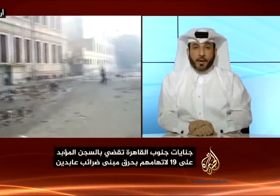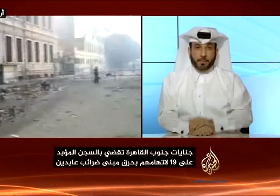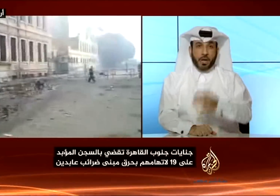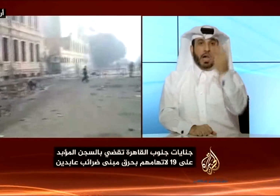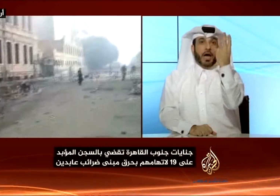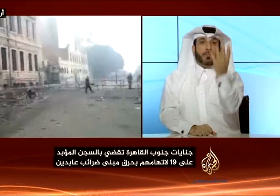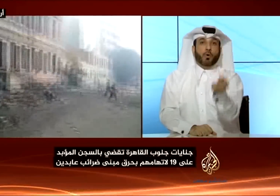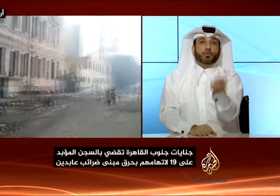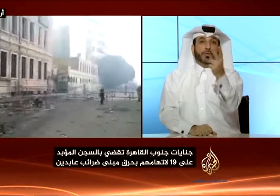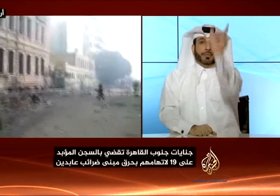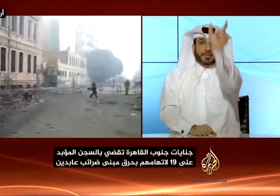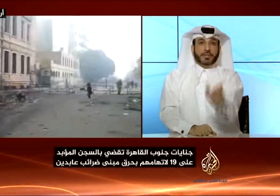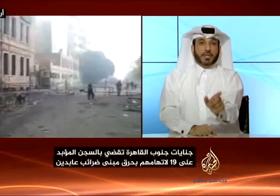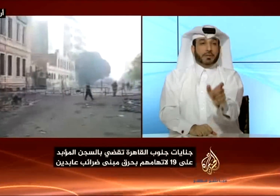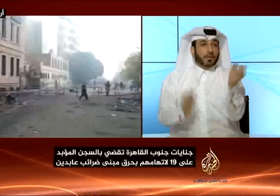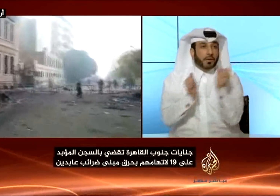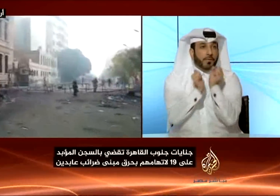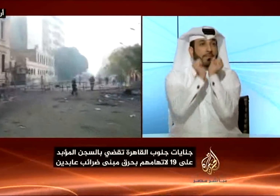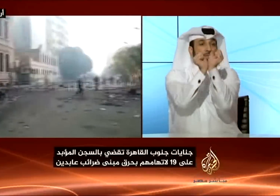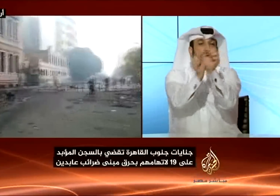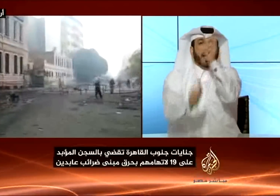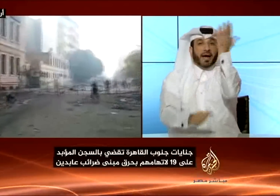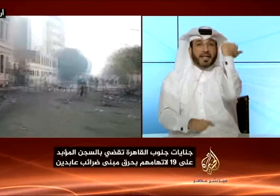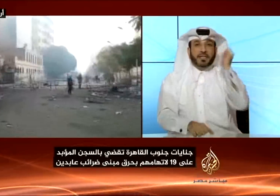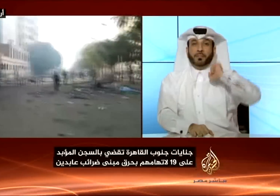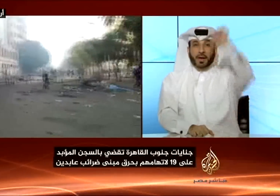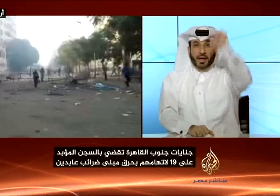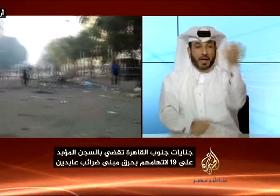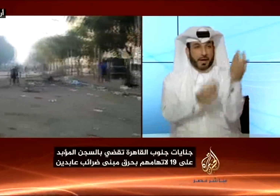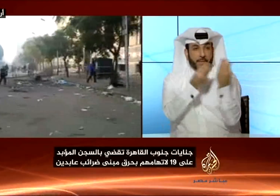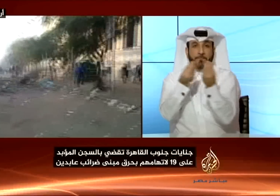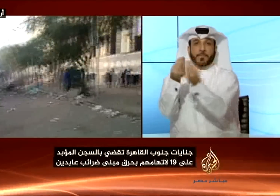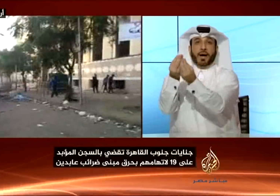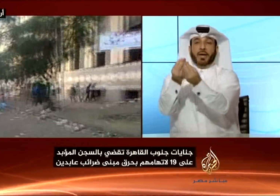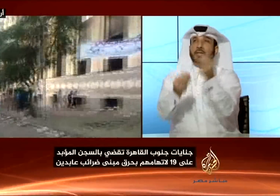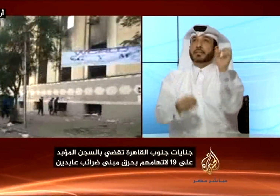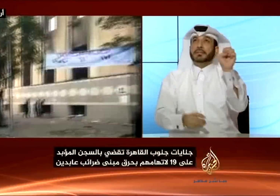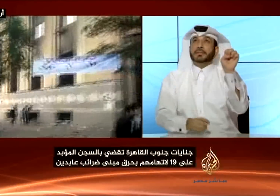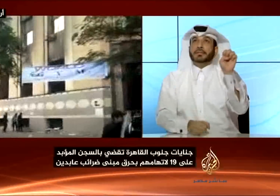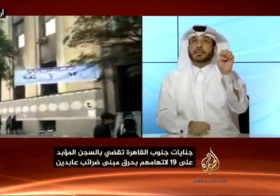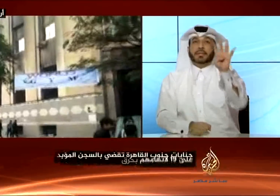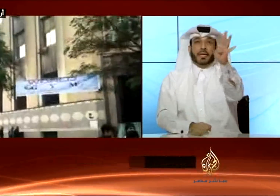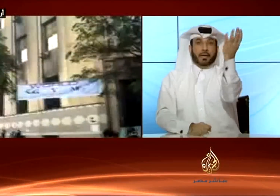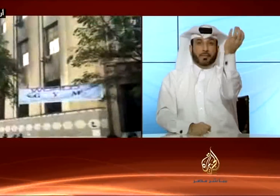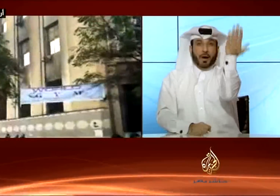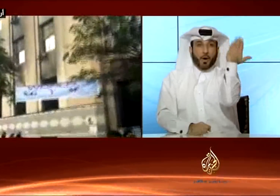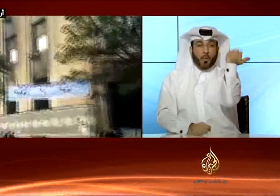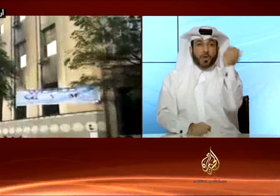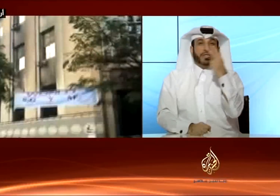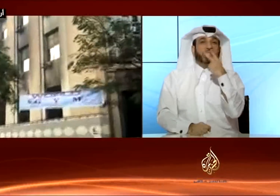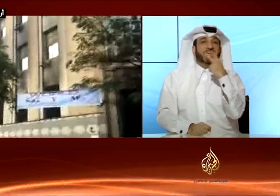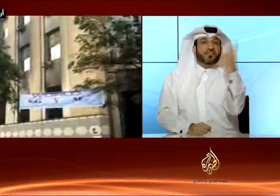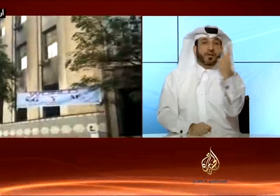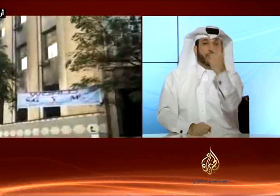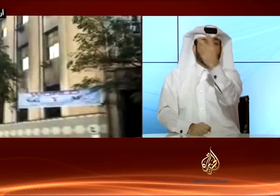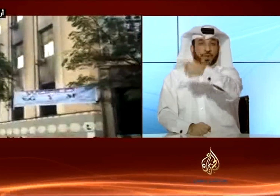74 قتيلا من مشجع النادي الاهلي في شهر فبراير من عام